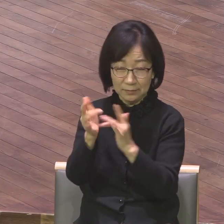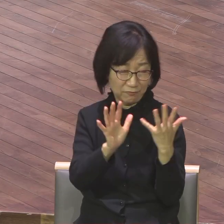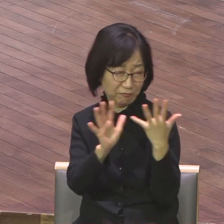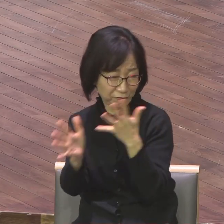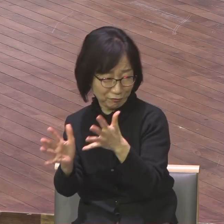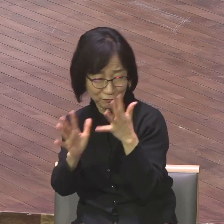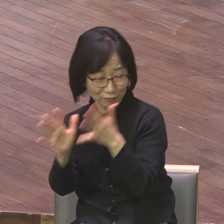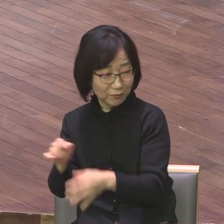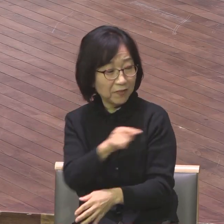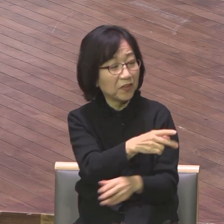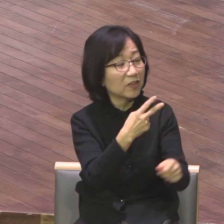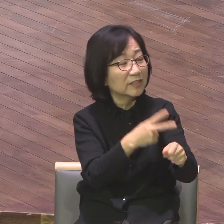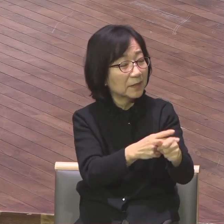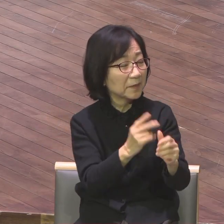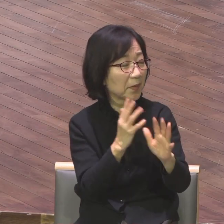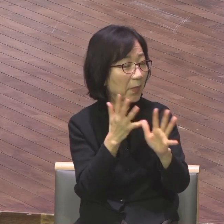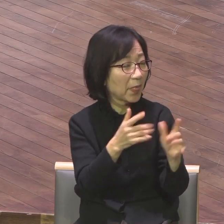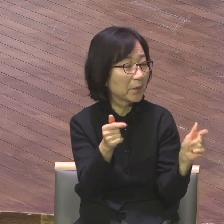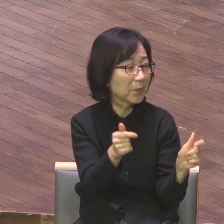대로 가.